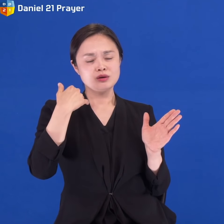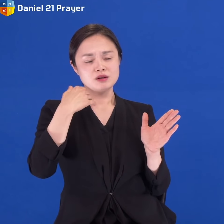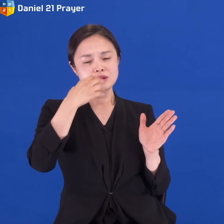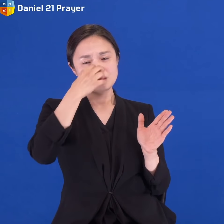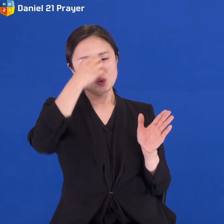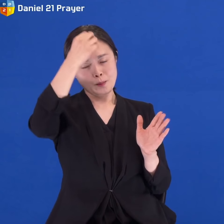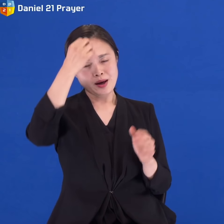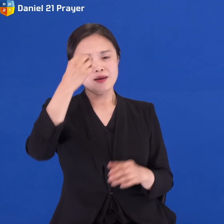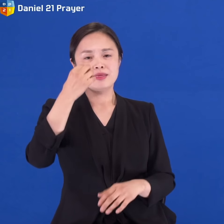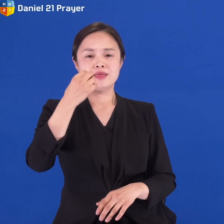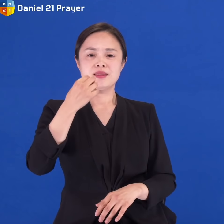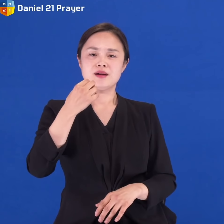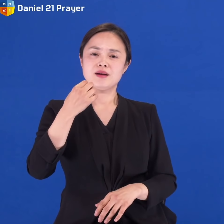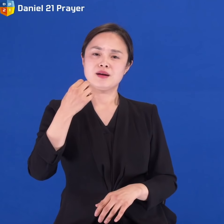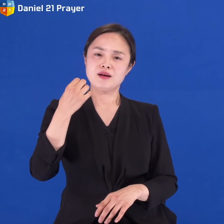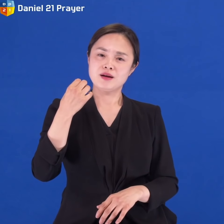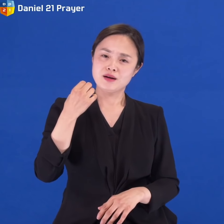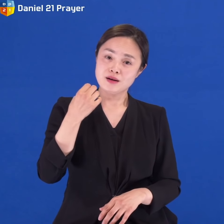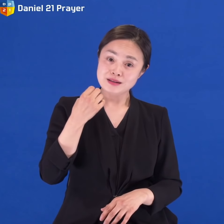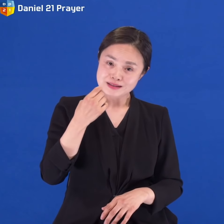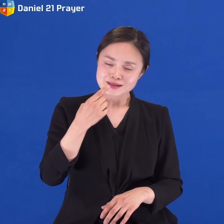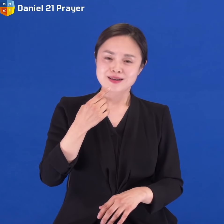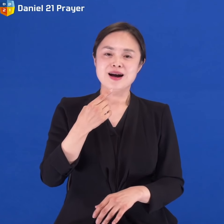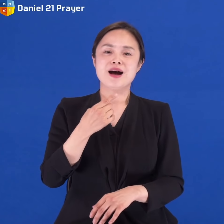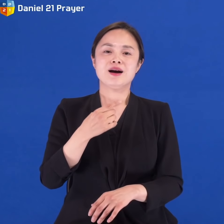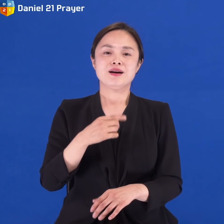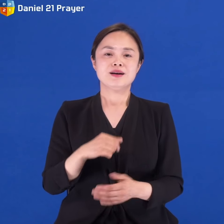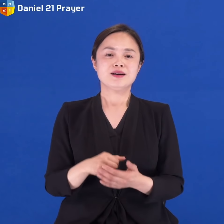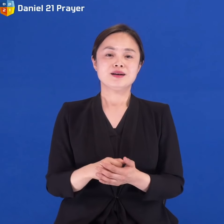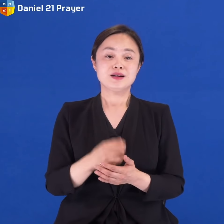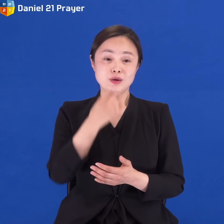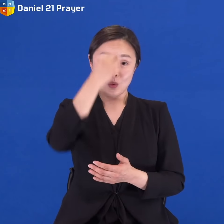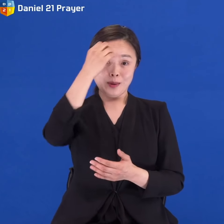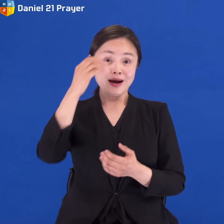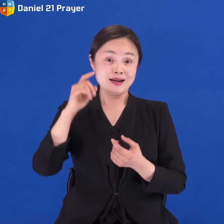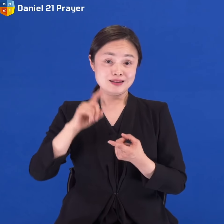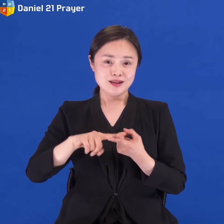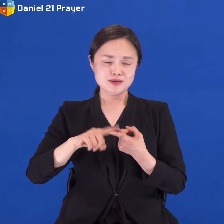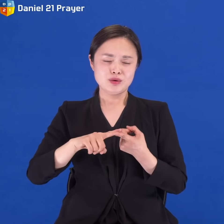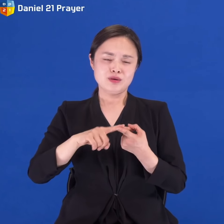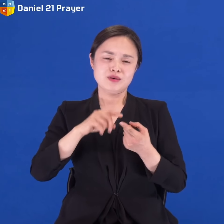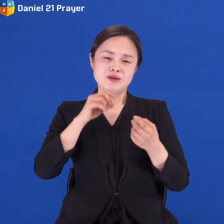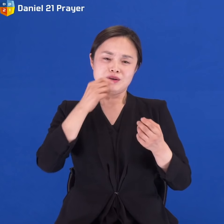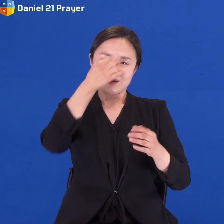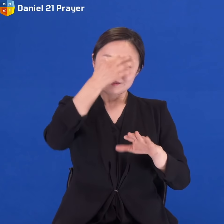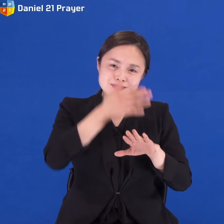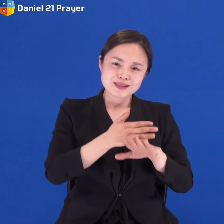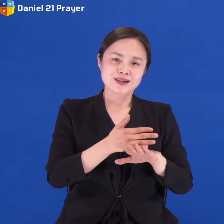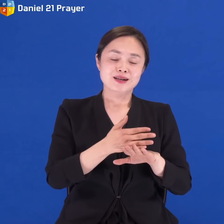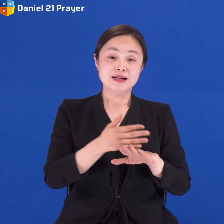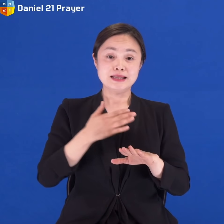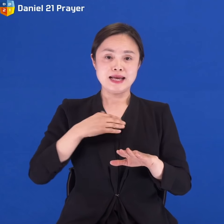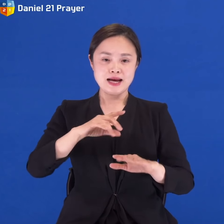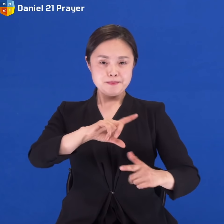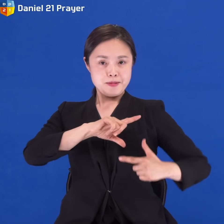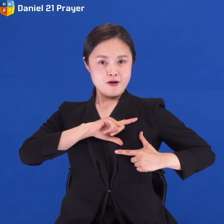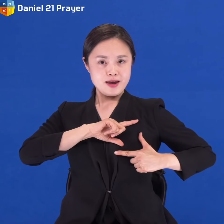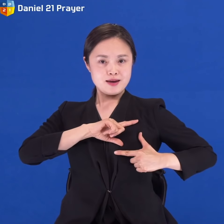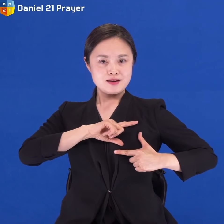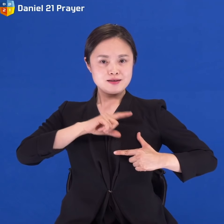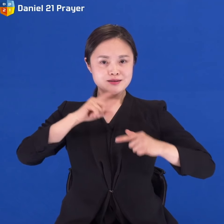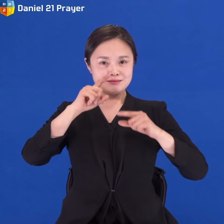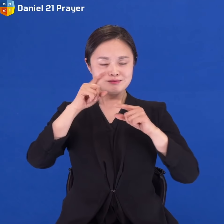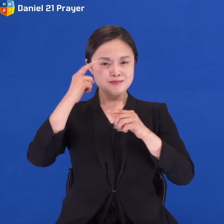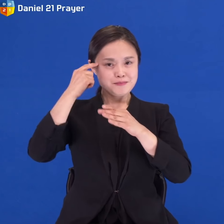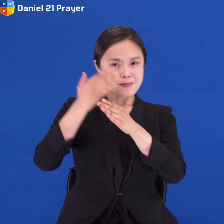네, 나를 연재 집사라고 불러주는 사람이 거의 없으니 연재 집사라고 불러주세요. 했습니다.